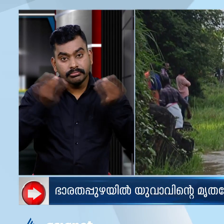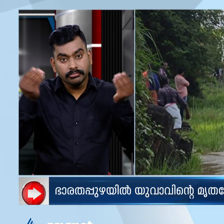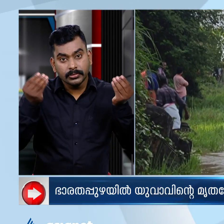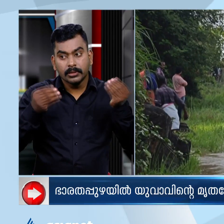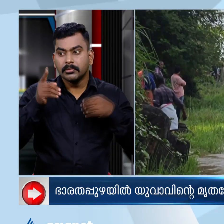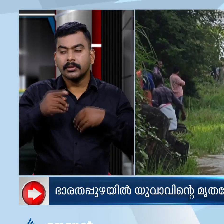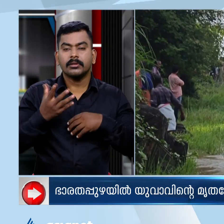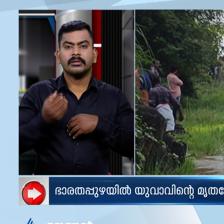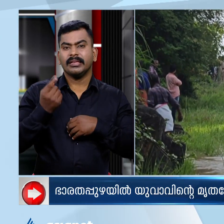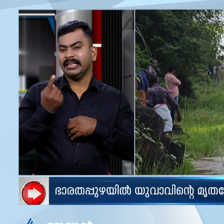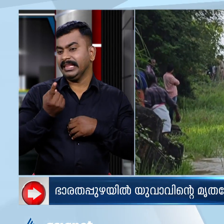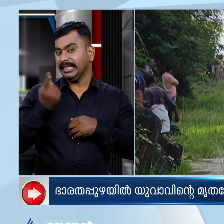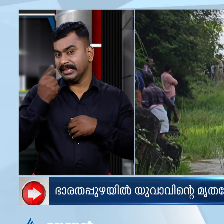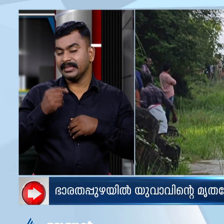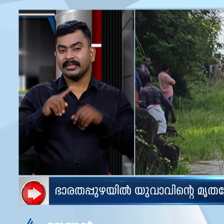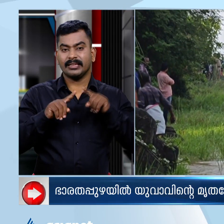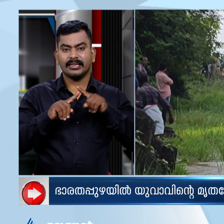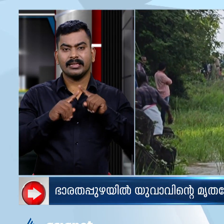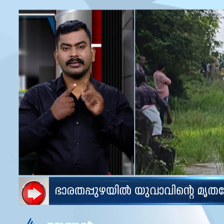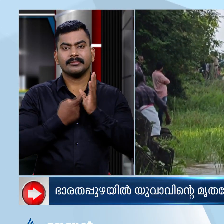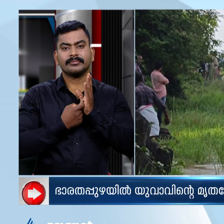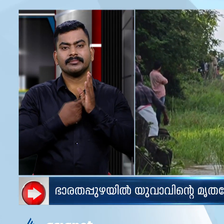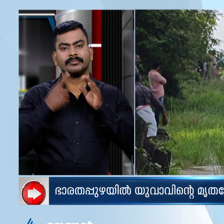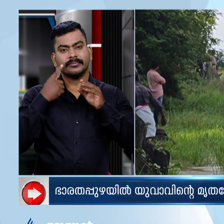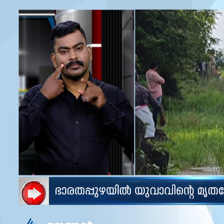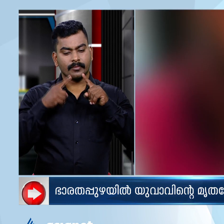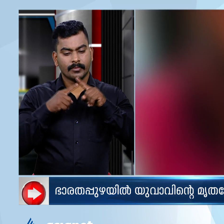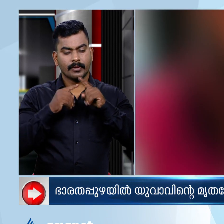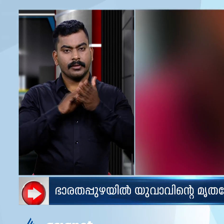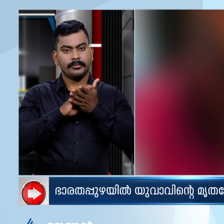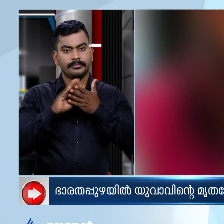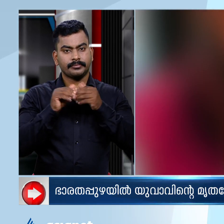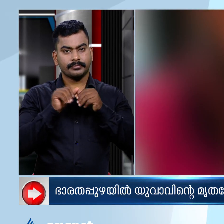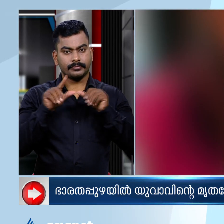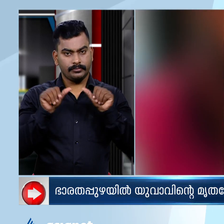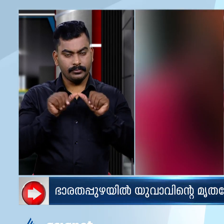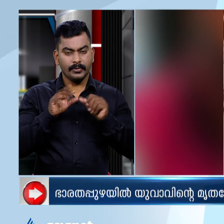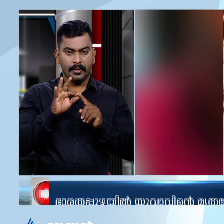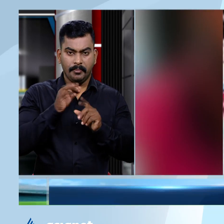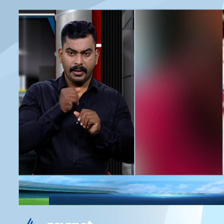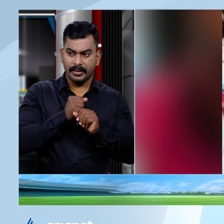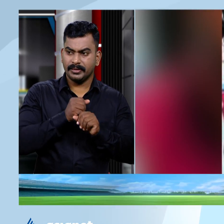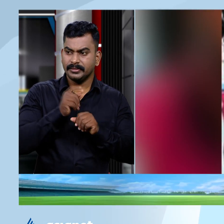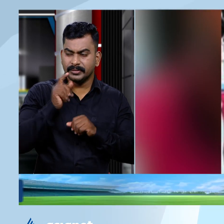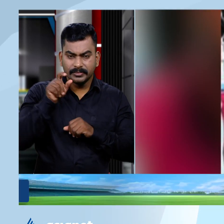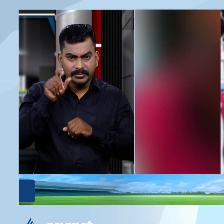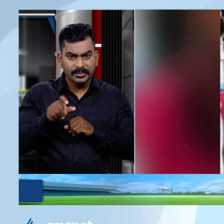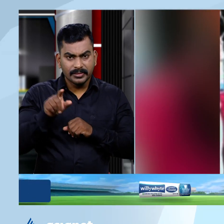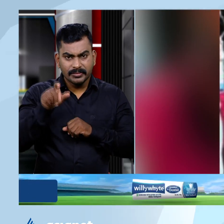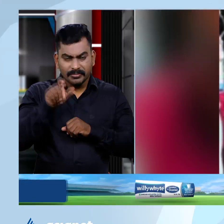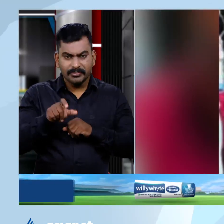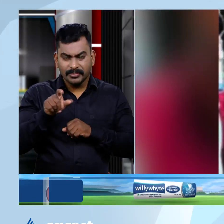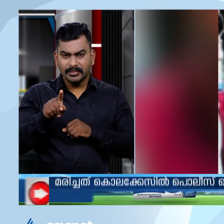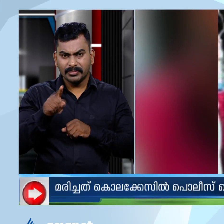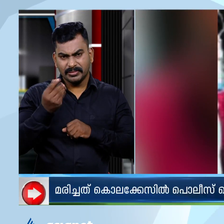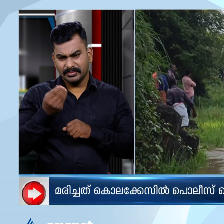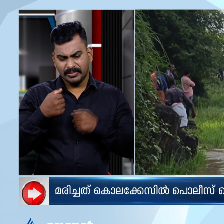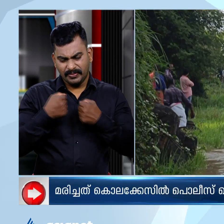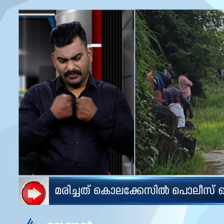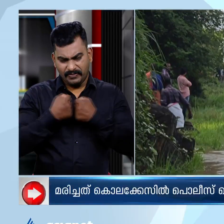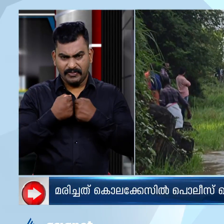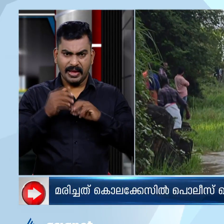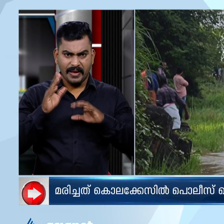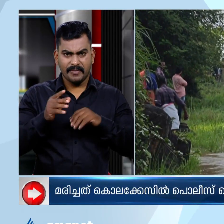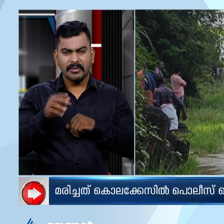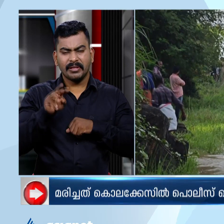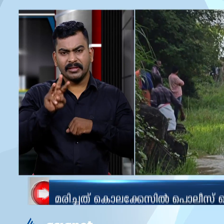ഇന്നലെയാണ് തൃത്താല കരിമ്പനക്കടവിൽ ഭാരതപ്പുഴയോട് ചേർന്ന് മൂന്ന് പേർ തമ്മിൽ ചെറിയ വാക്കുതർക്കം